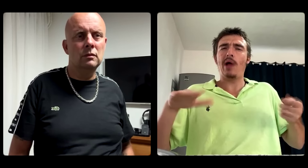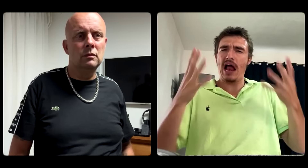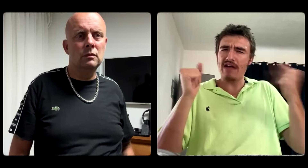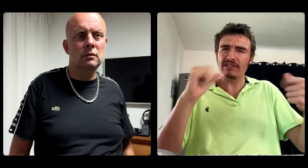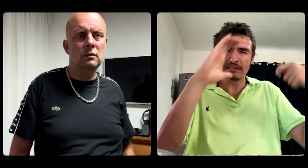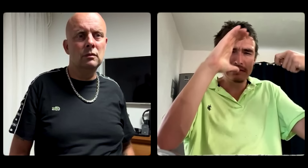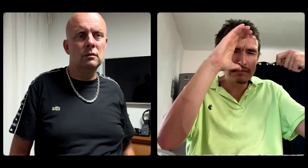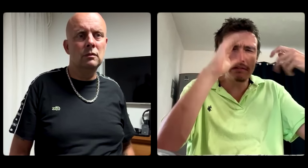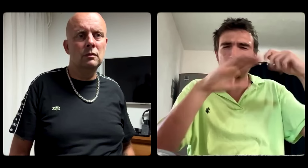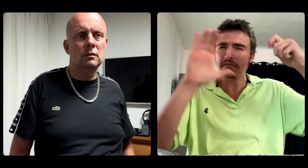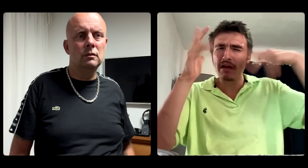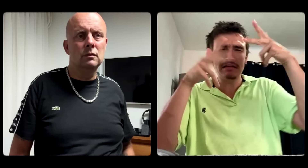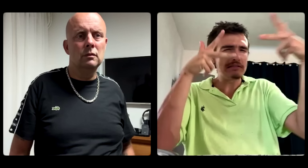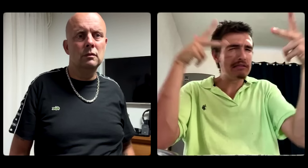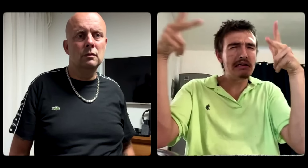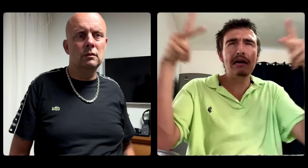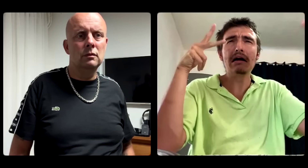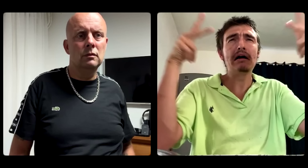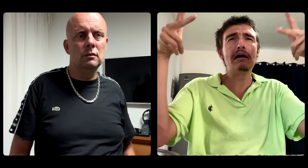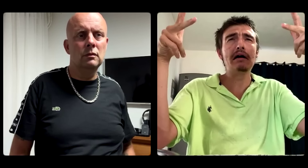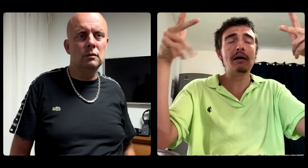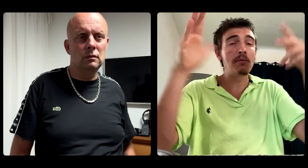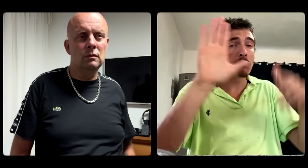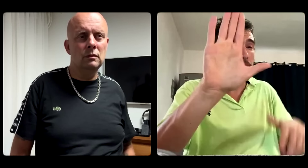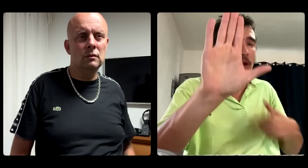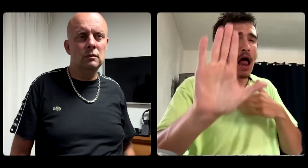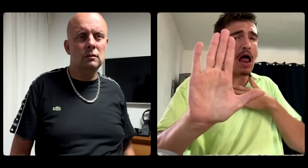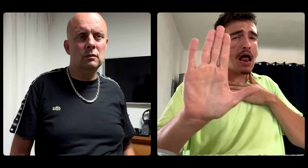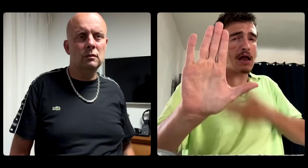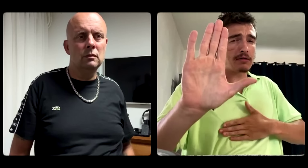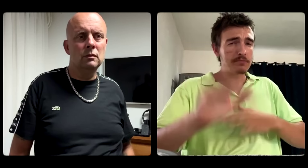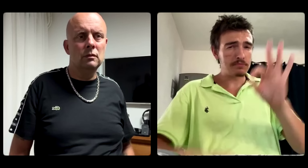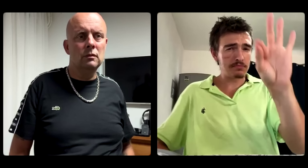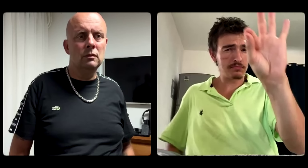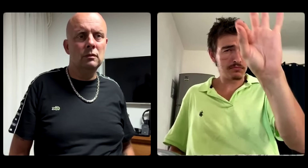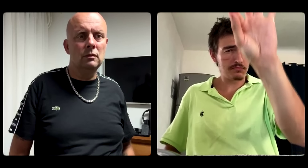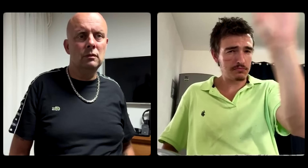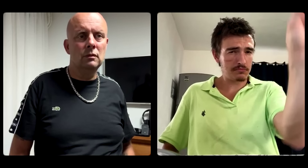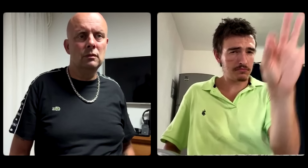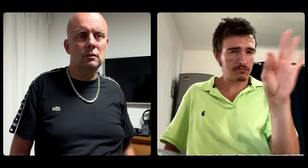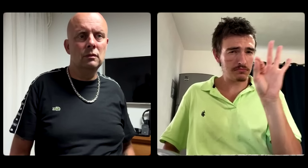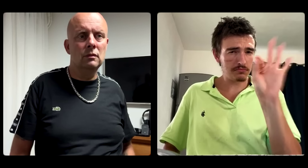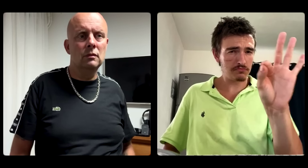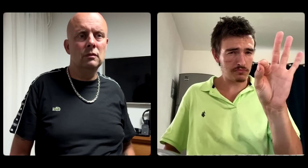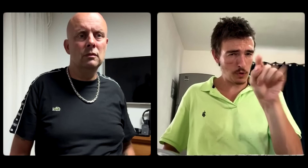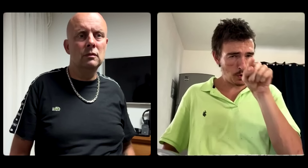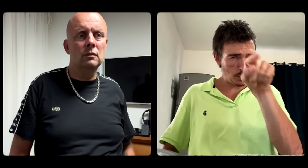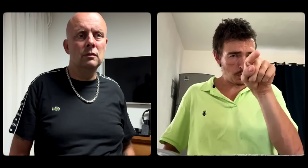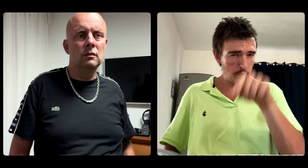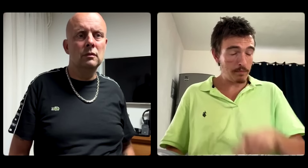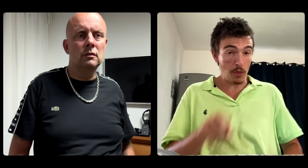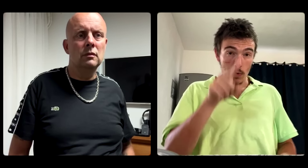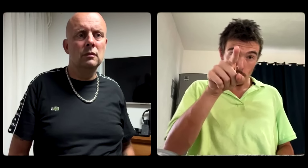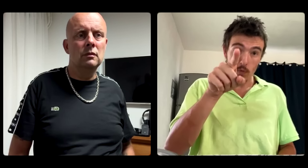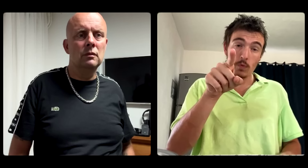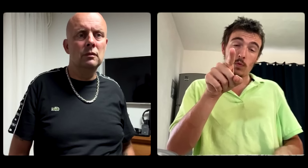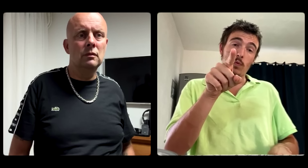Ja, ik ben ook ver. Puur door deze uitspraak laat ik jou zo lang wachten. Ik laat jou zo.